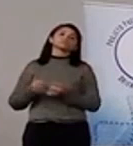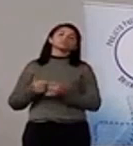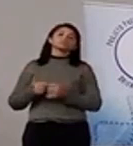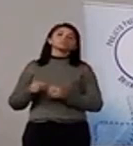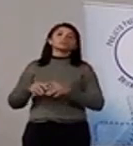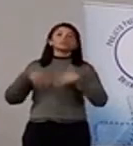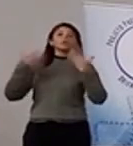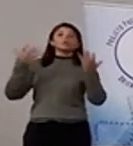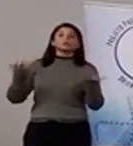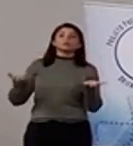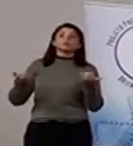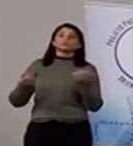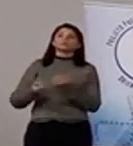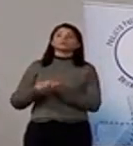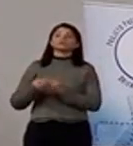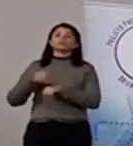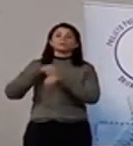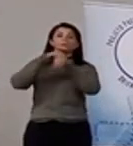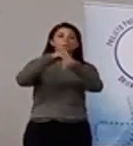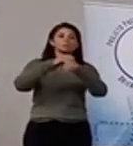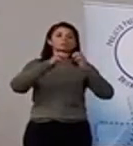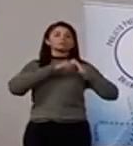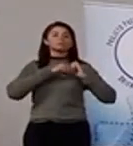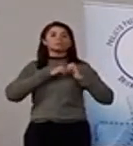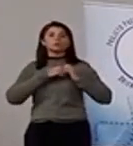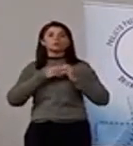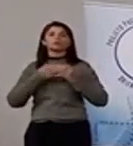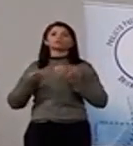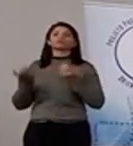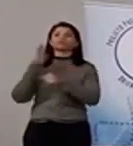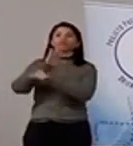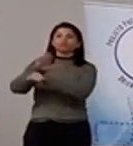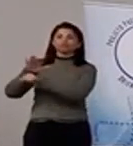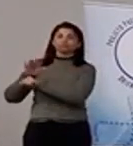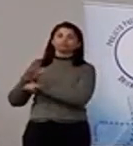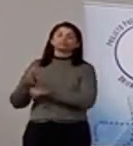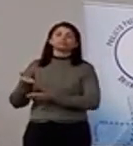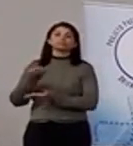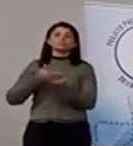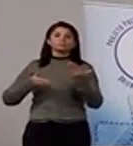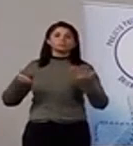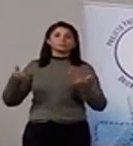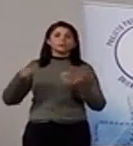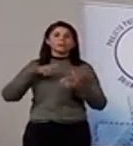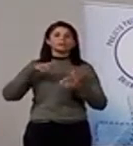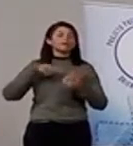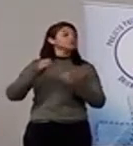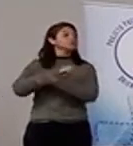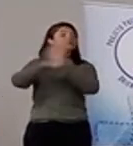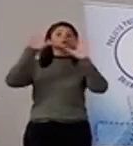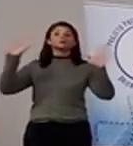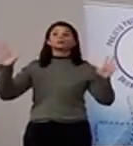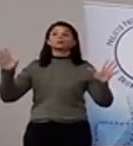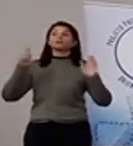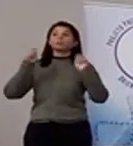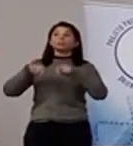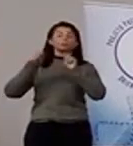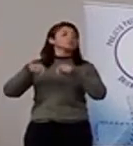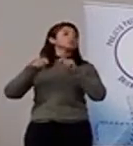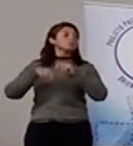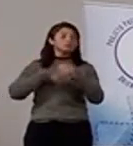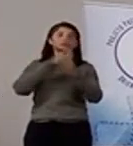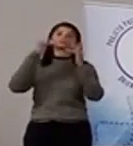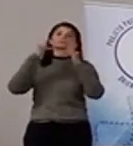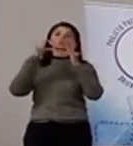Então, acho que isso vai contribuir. E na medida que tiver alguma situação, precisar de esclarecimento, pode fazer contato comigo,